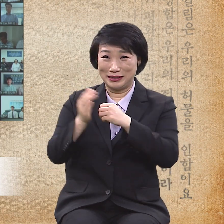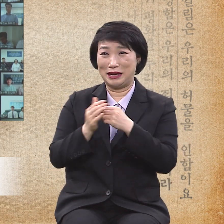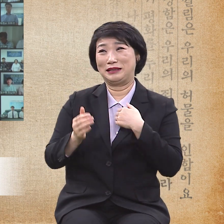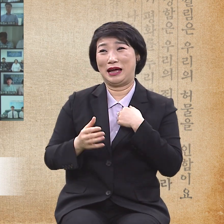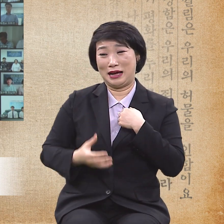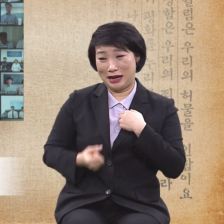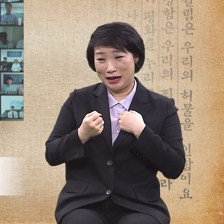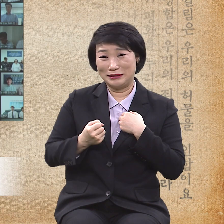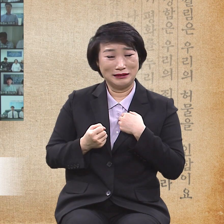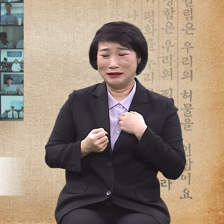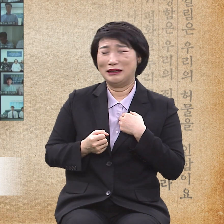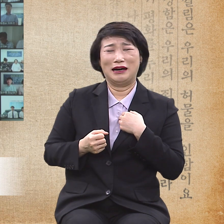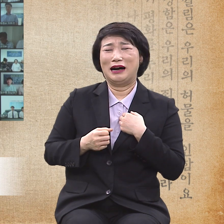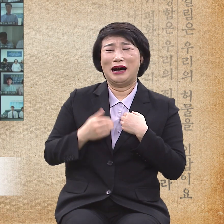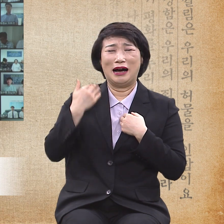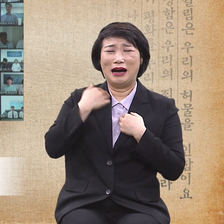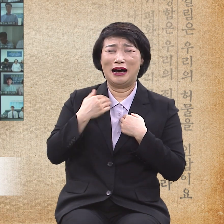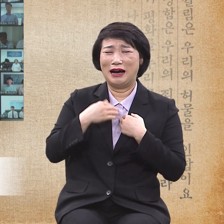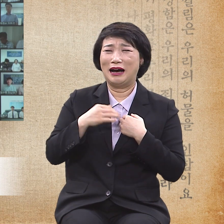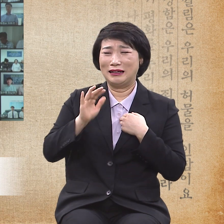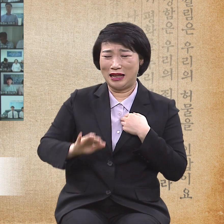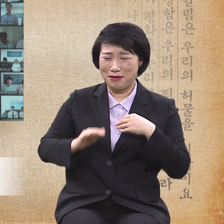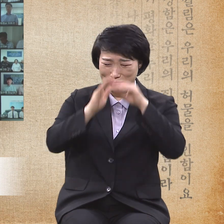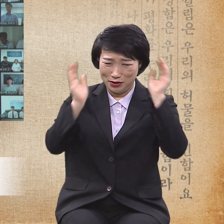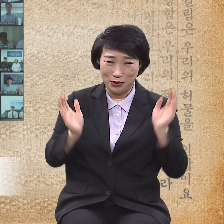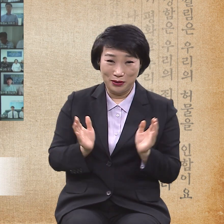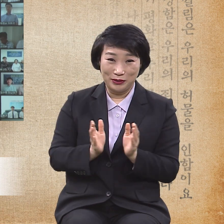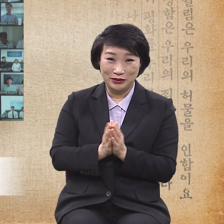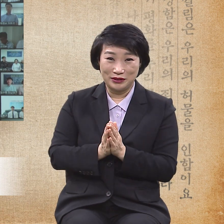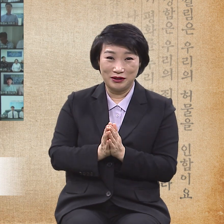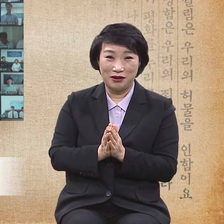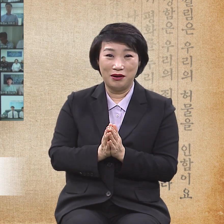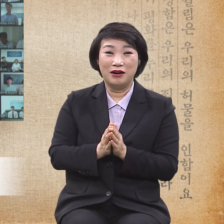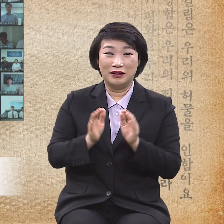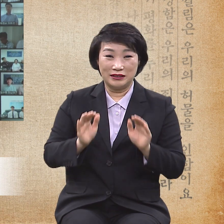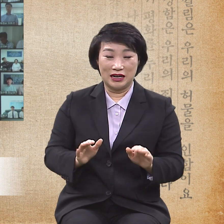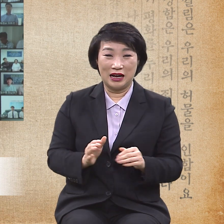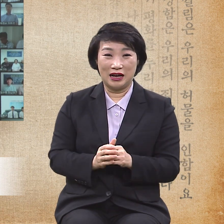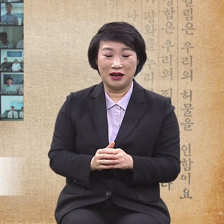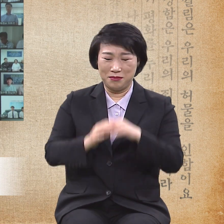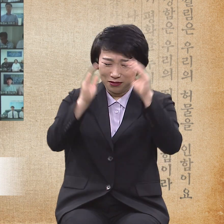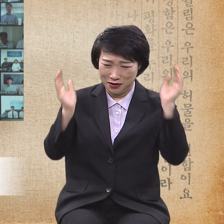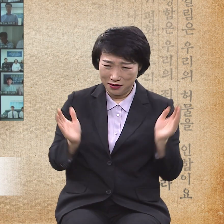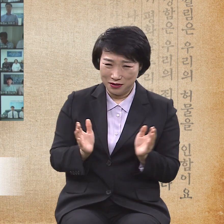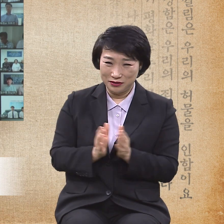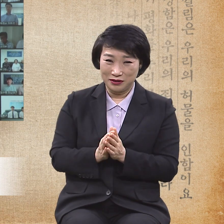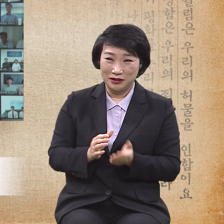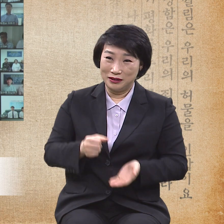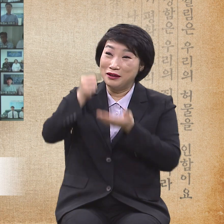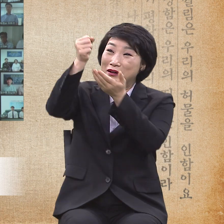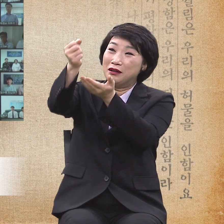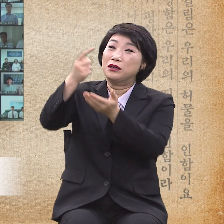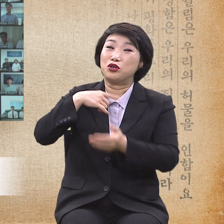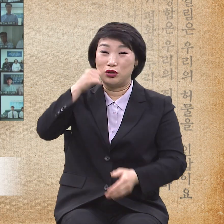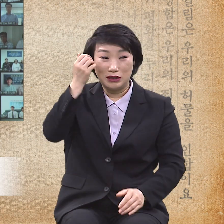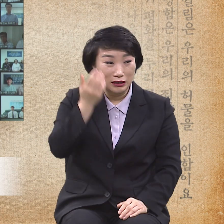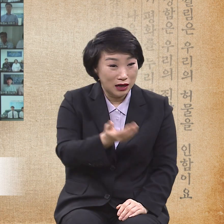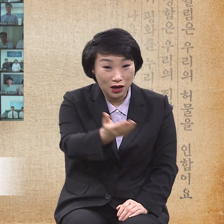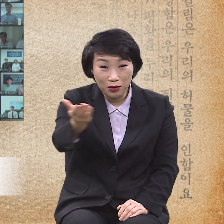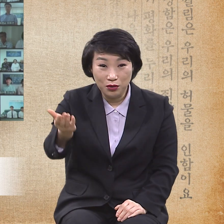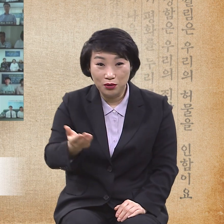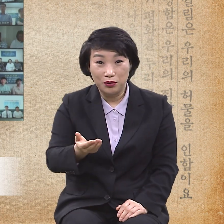내가 가질 수 없어 내 모든 것 아주 다 몽땅 드려본 적이